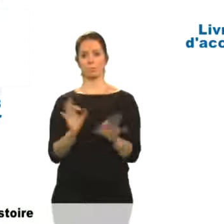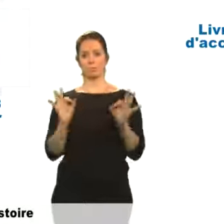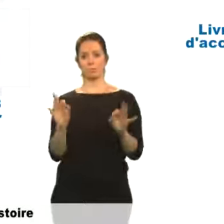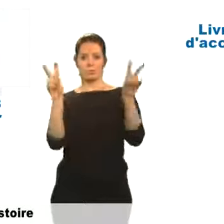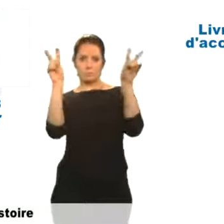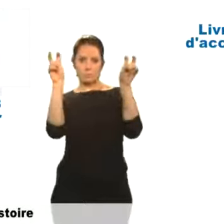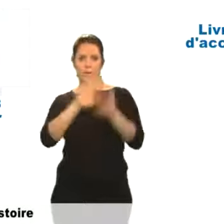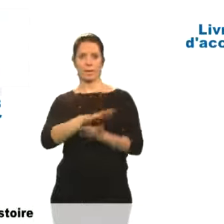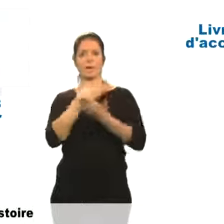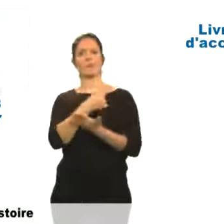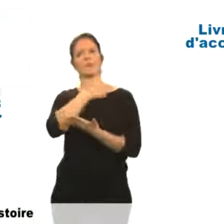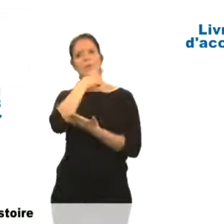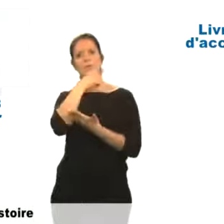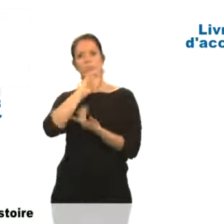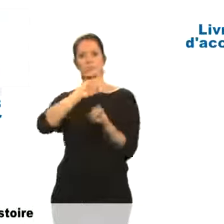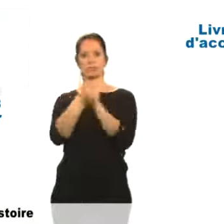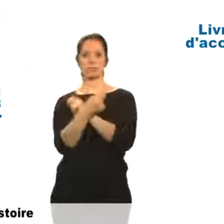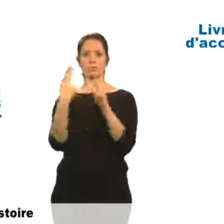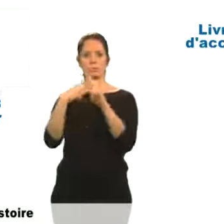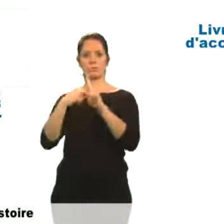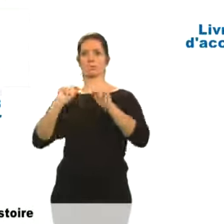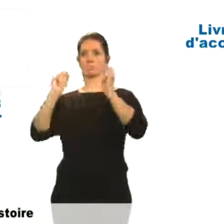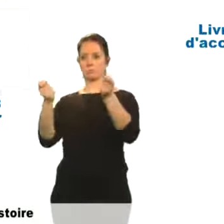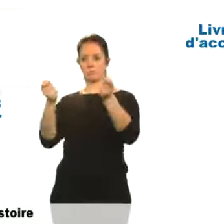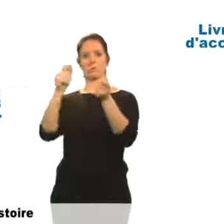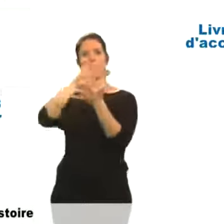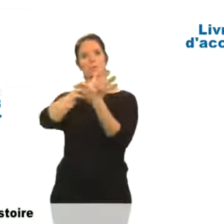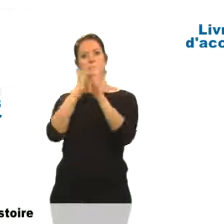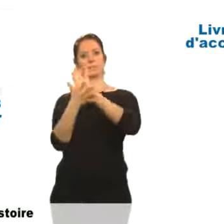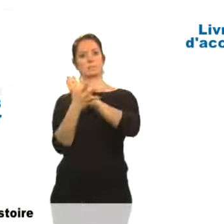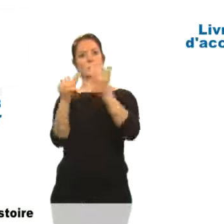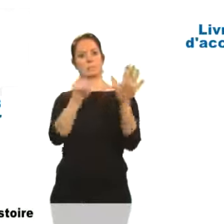fut rebaptisée Association haut-rhinoise d'aide aux personnes âgées.